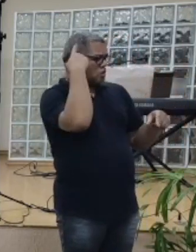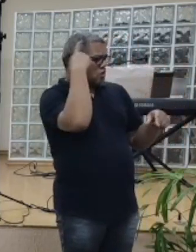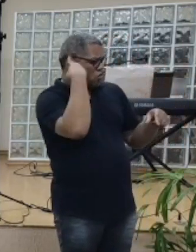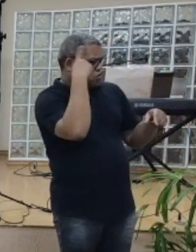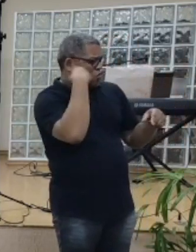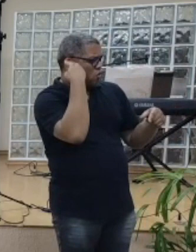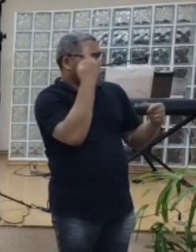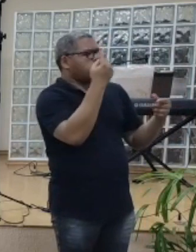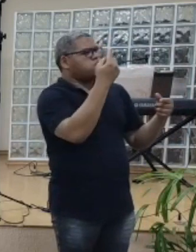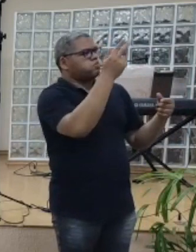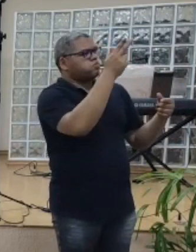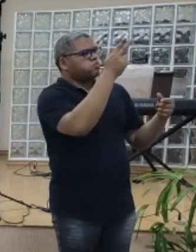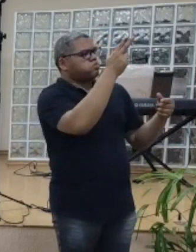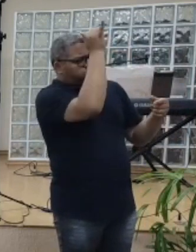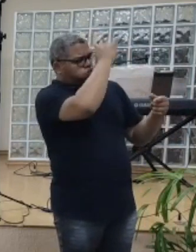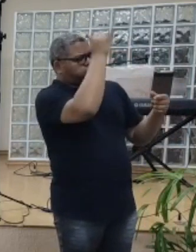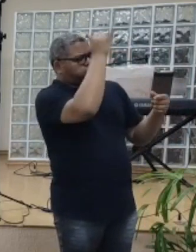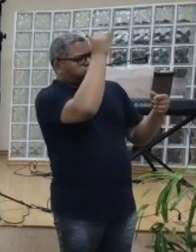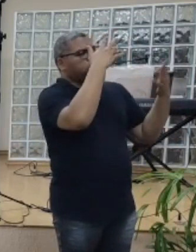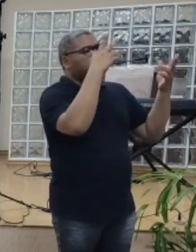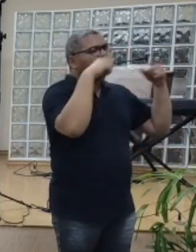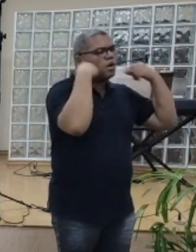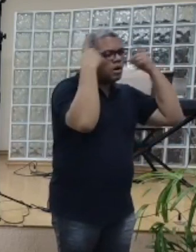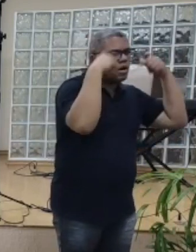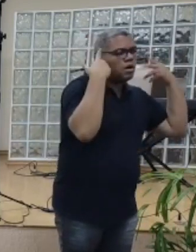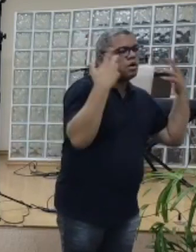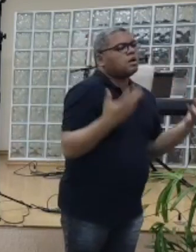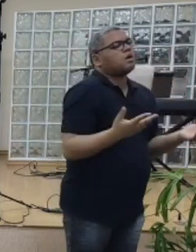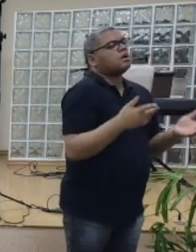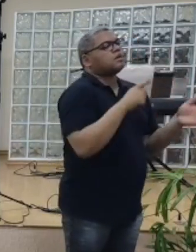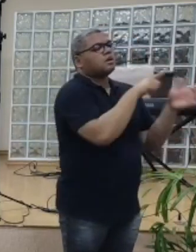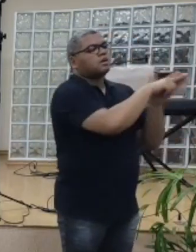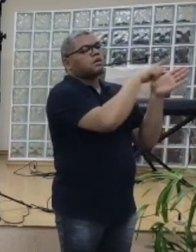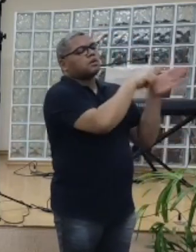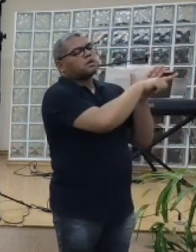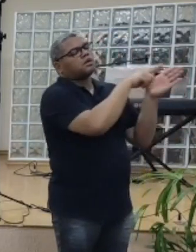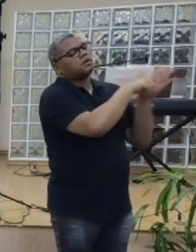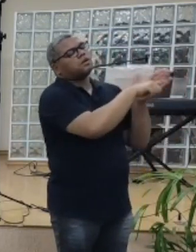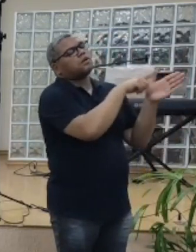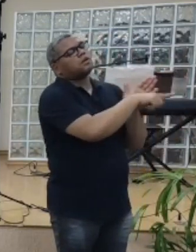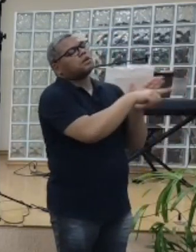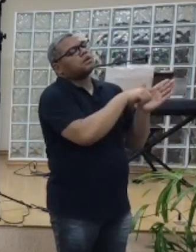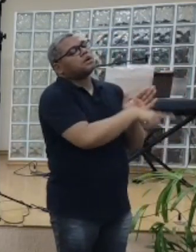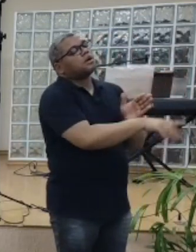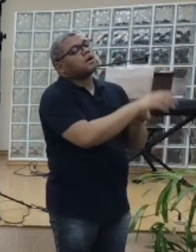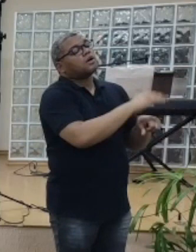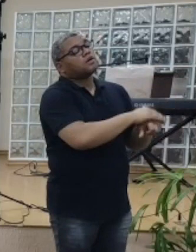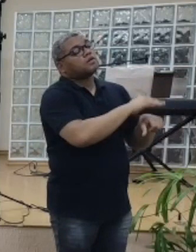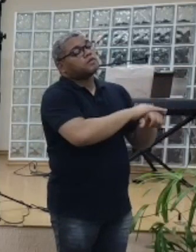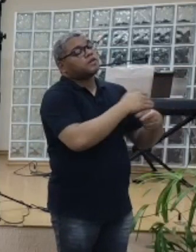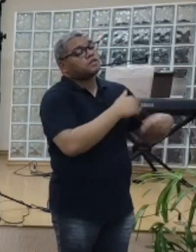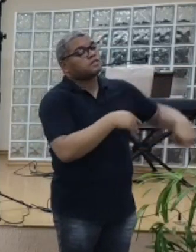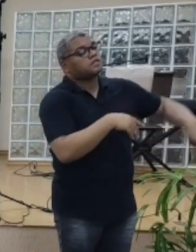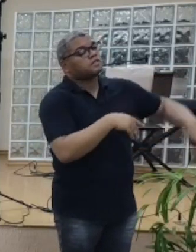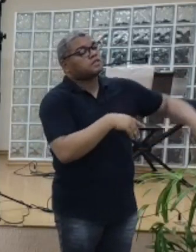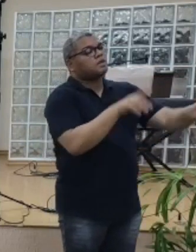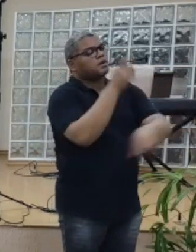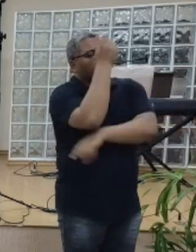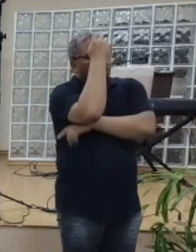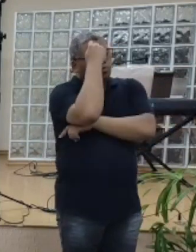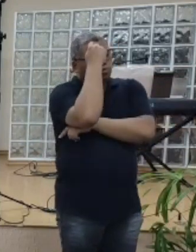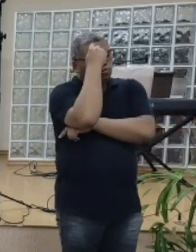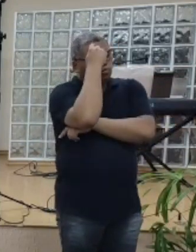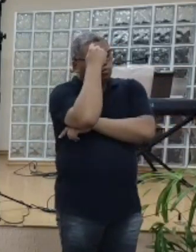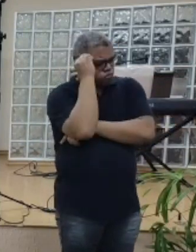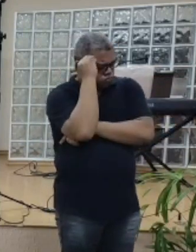estão pensando. As perguntas que ele faz são perguntas que levam à reflexão, que levaram aqueles